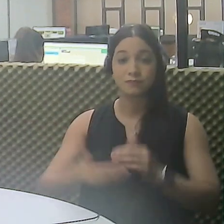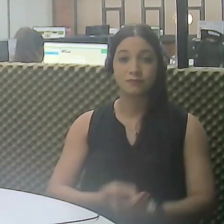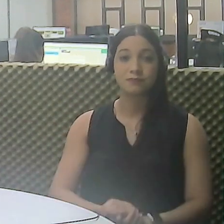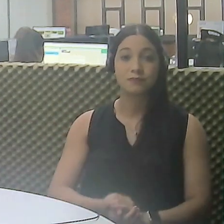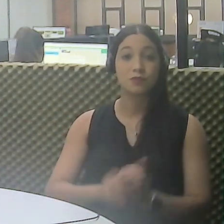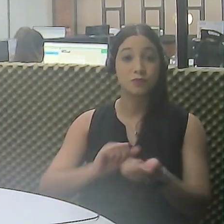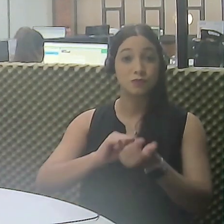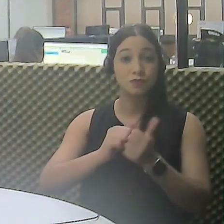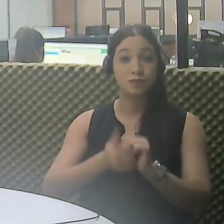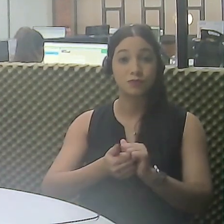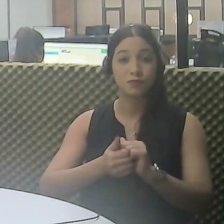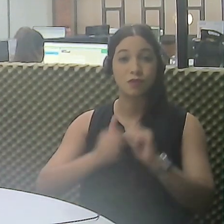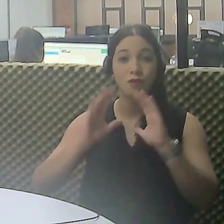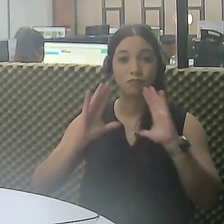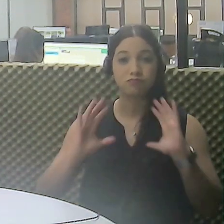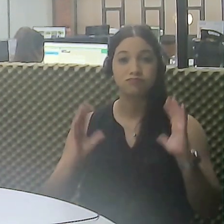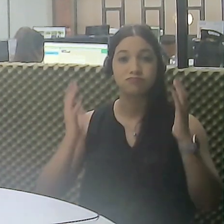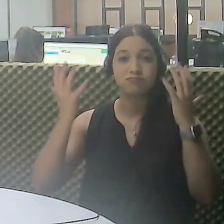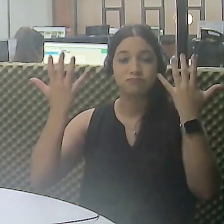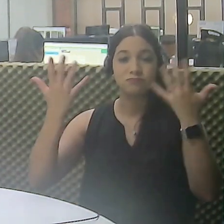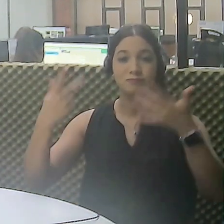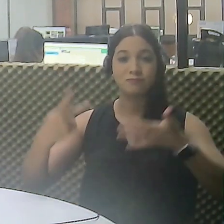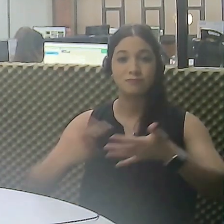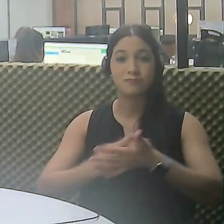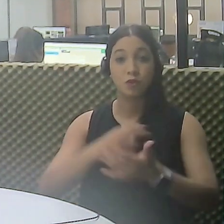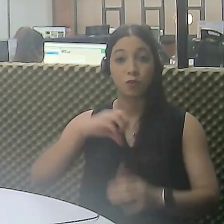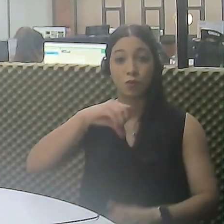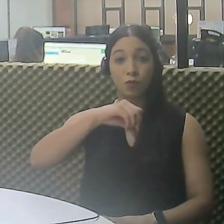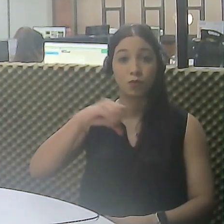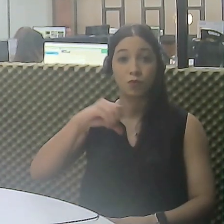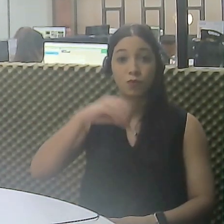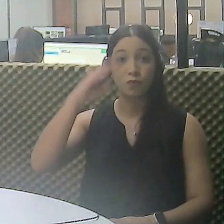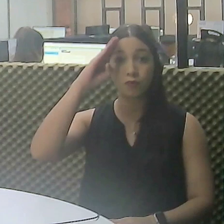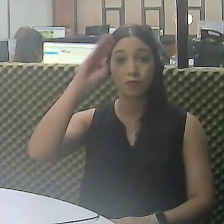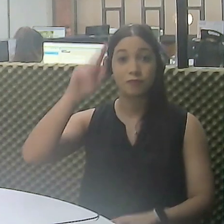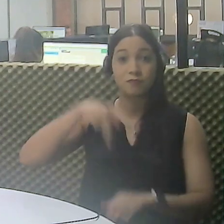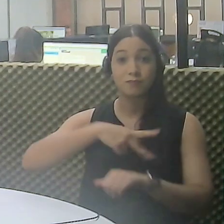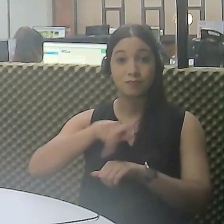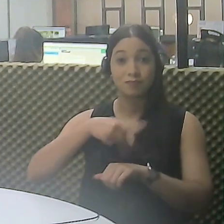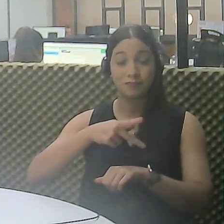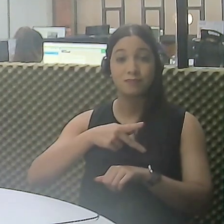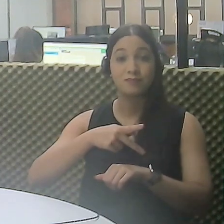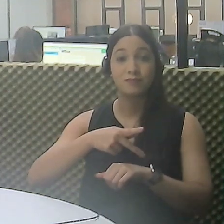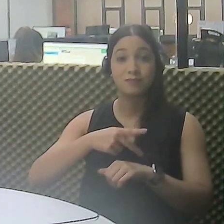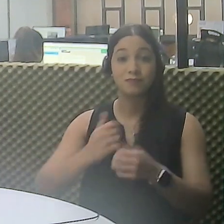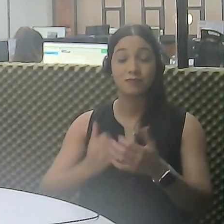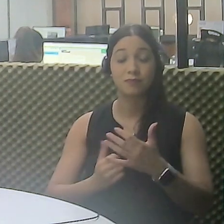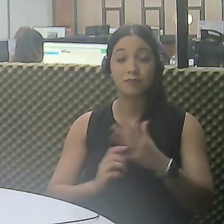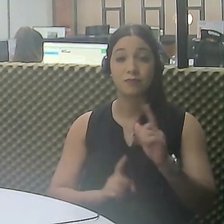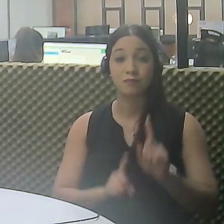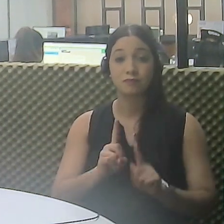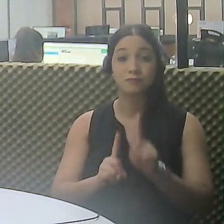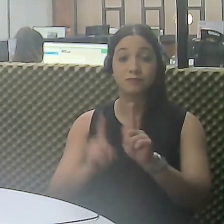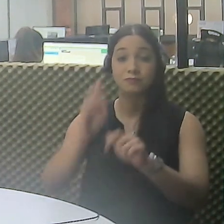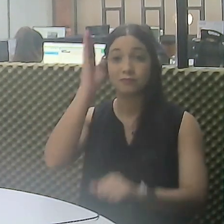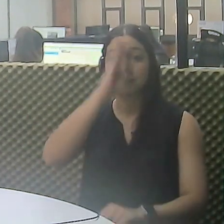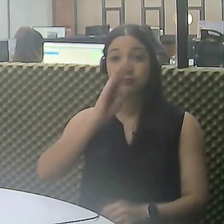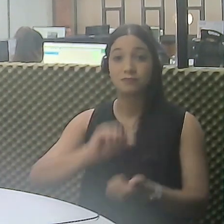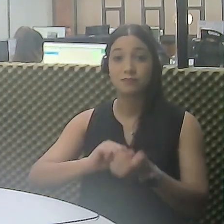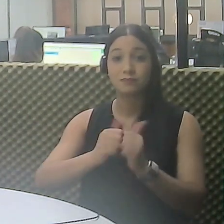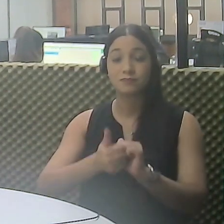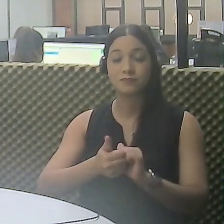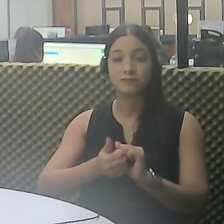O jogo é mais um grande evento realizado no nono maior estádio do país, de acordo com o ranking da Confederação Brasileira de